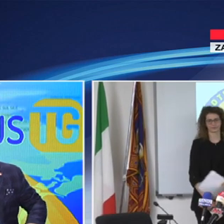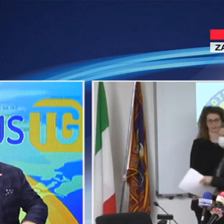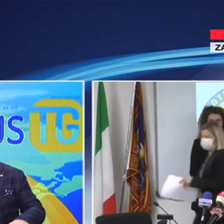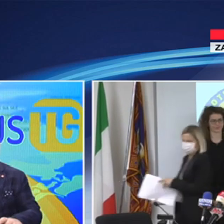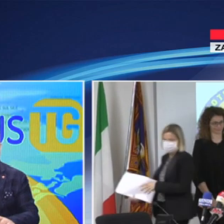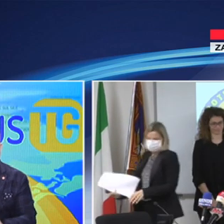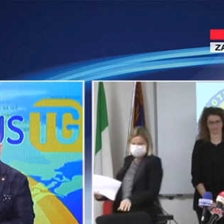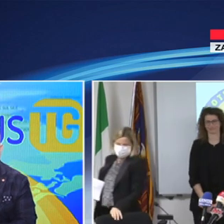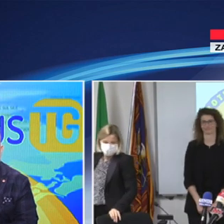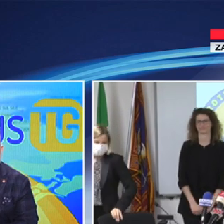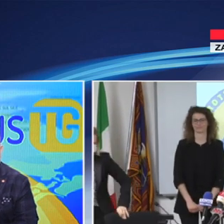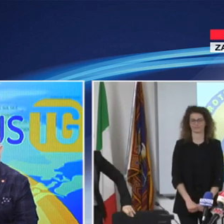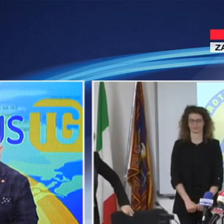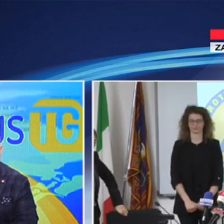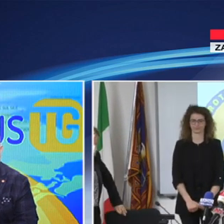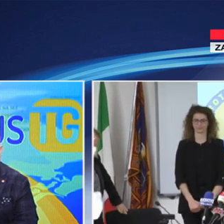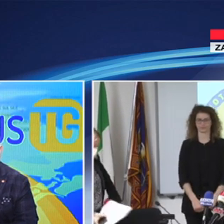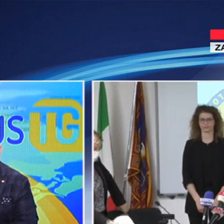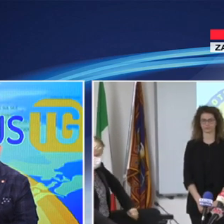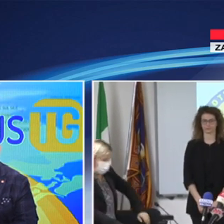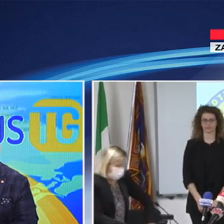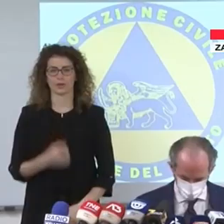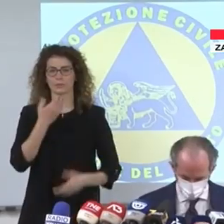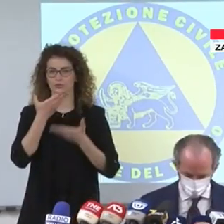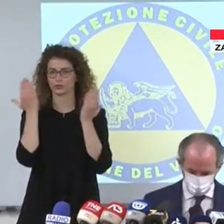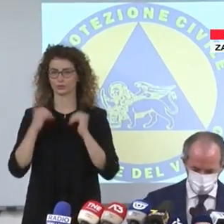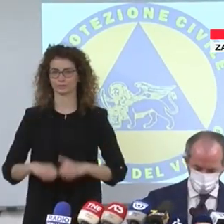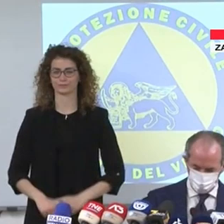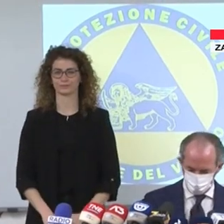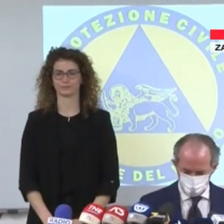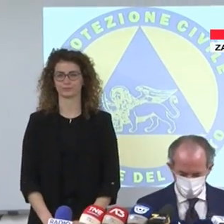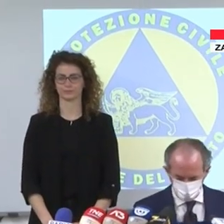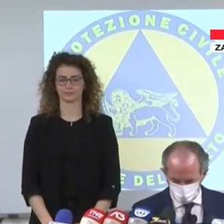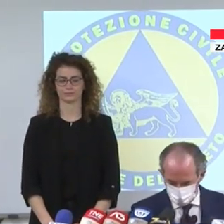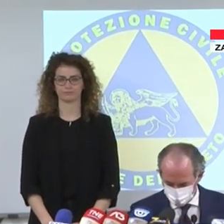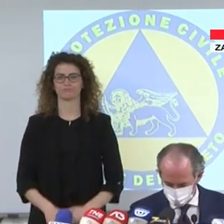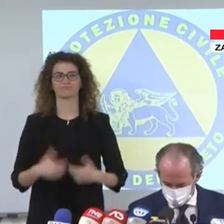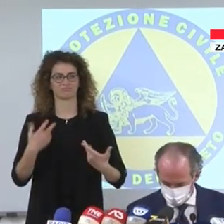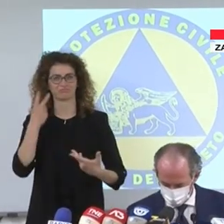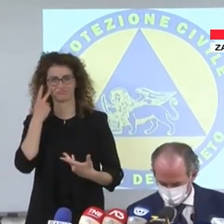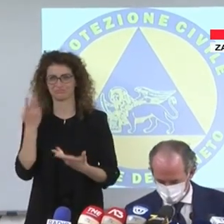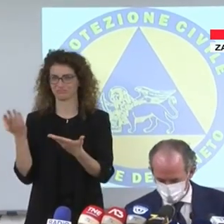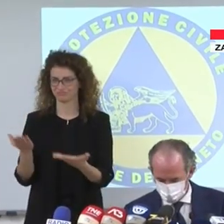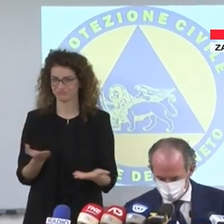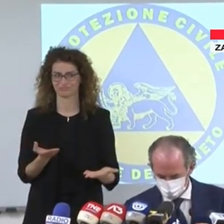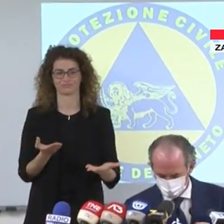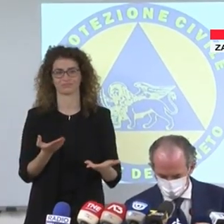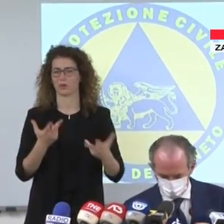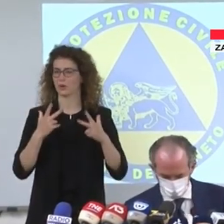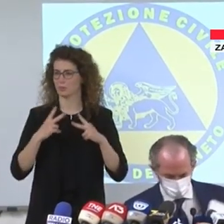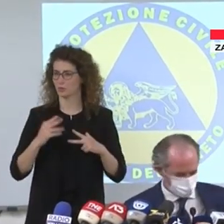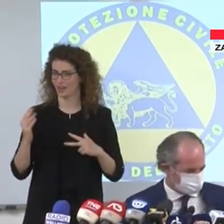inevitabile questo afflusso, ma sentiamo il governatore. Buongiorno, ben ritrovati,